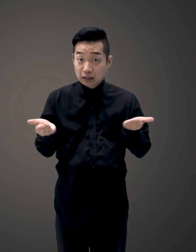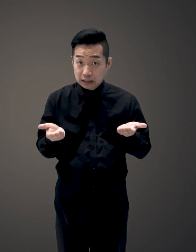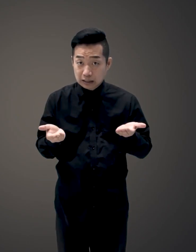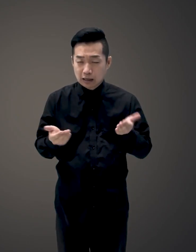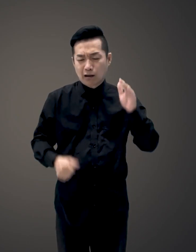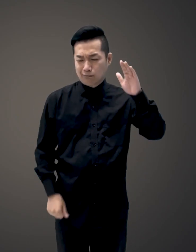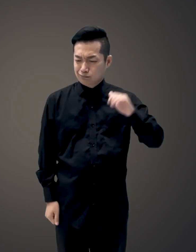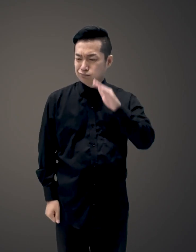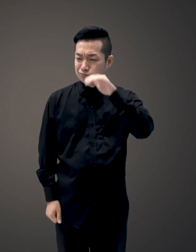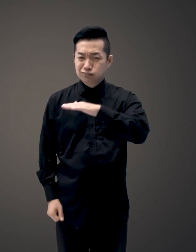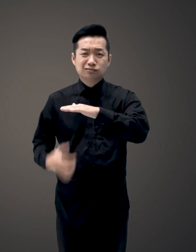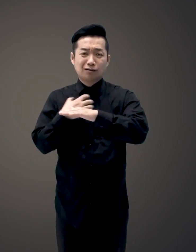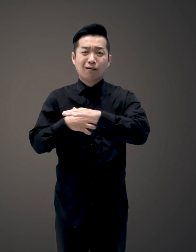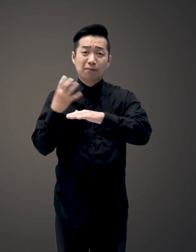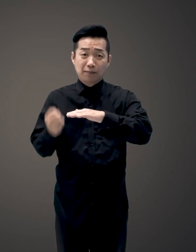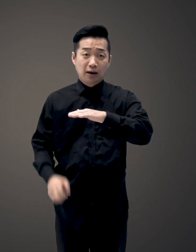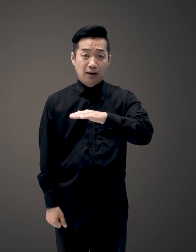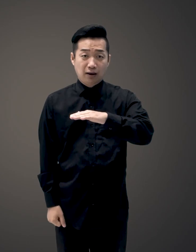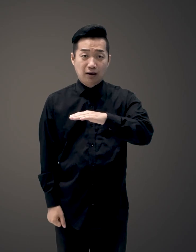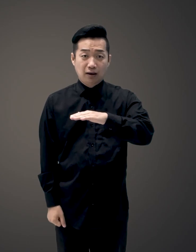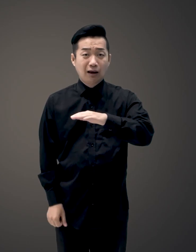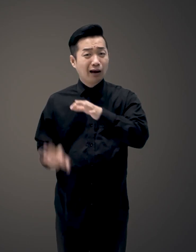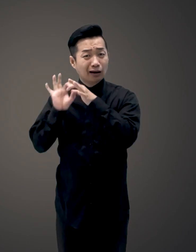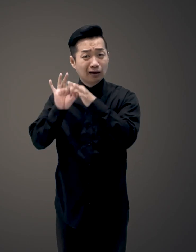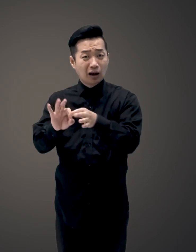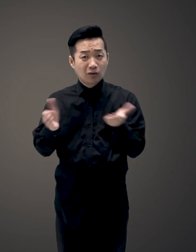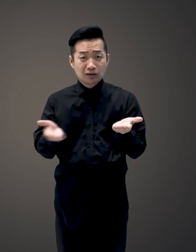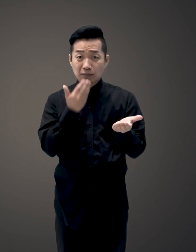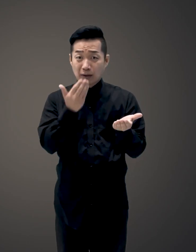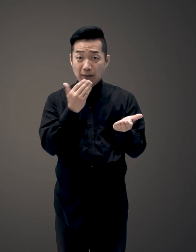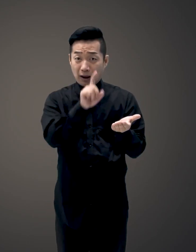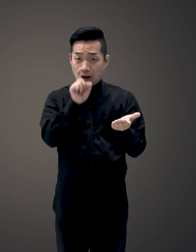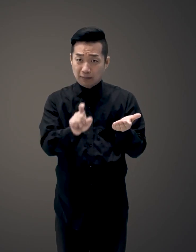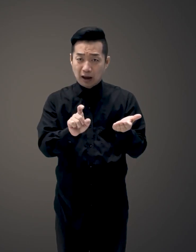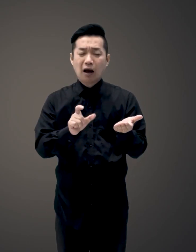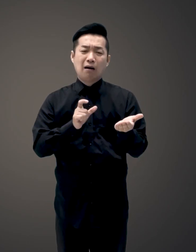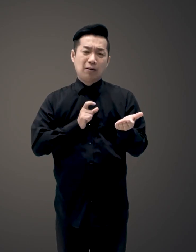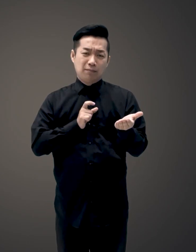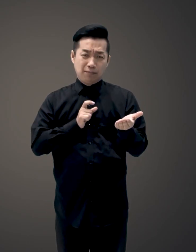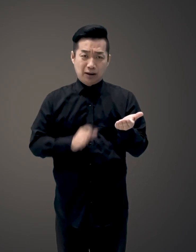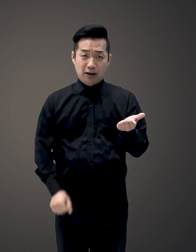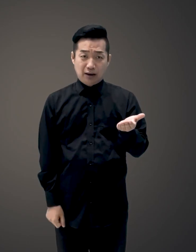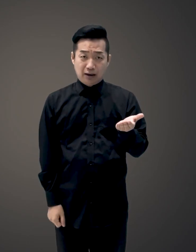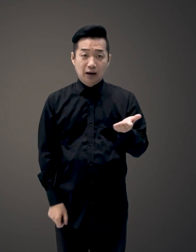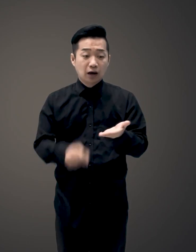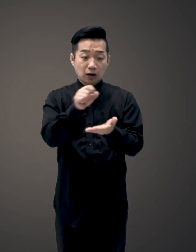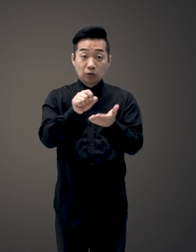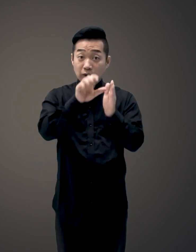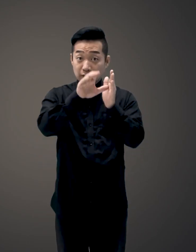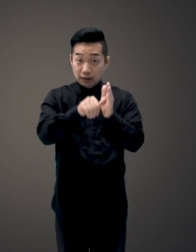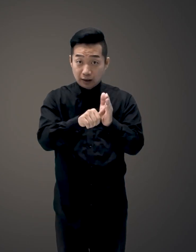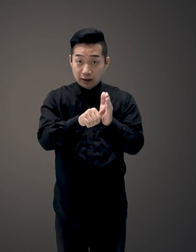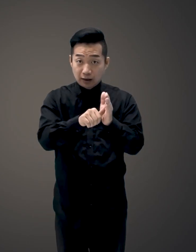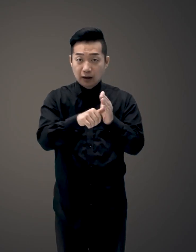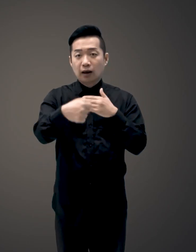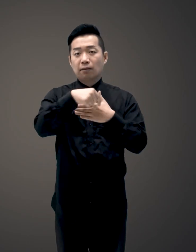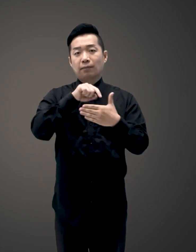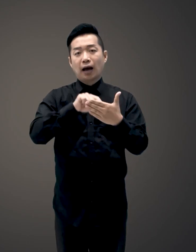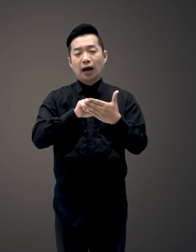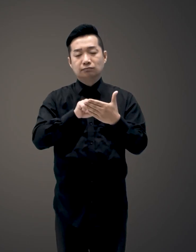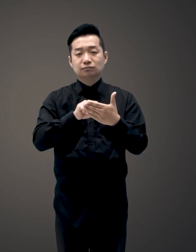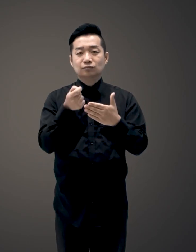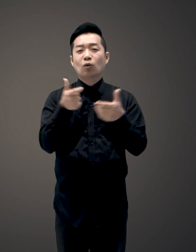사실 불안정할 때가 많은 것 같아요. 그래서 언제까지 일을 할 수 있을까 고민도 되지만 소설을 쓸 때만큼은 그런